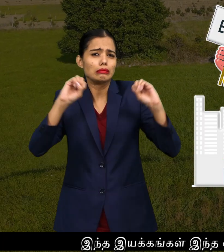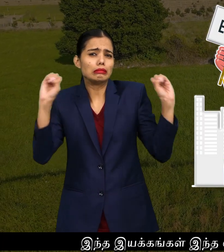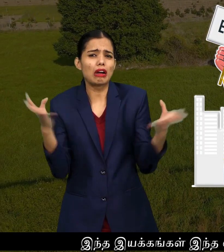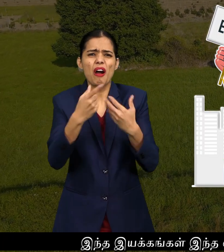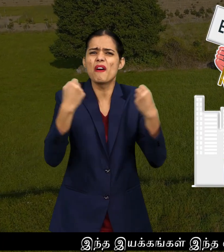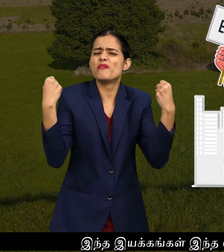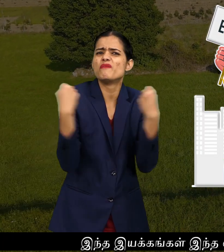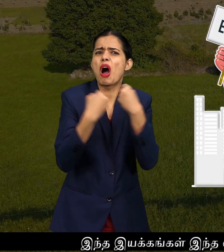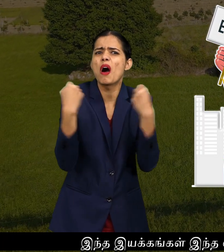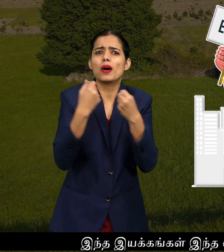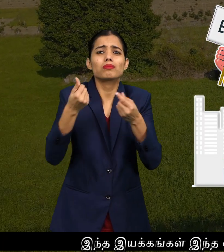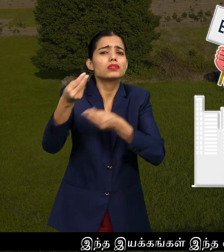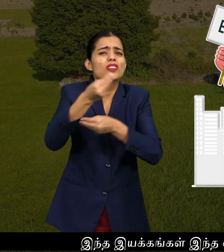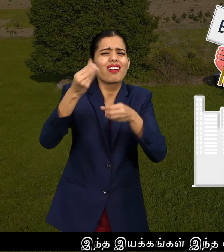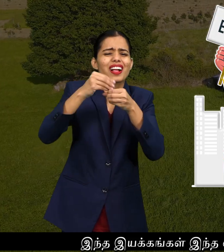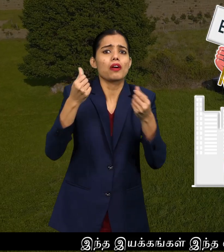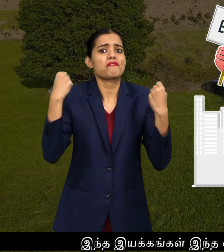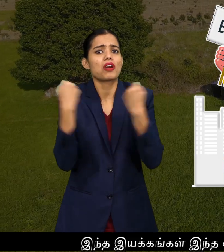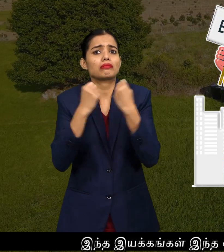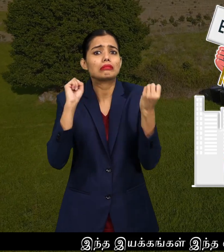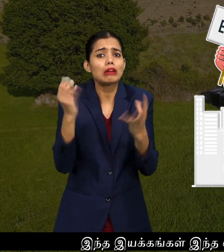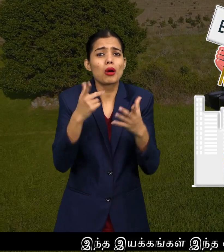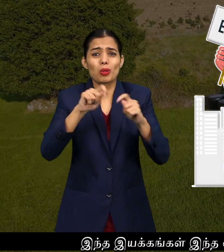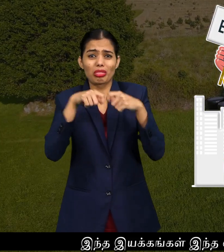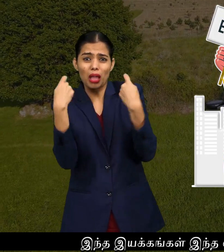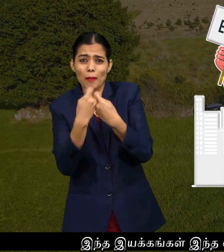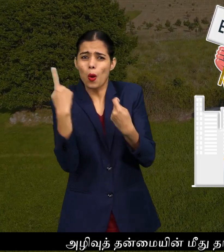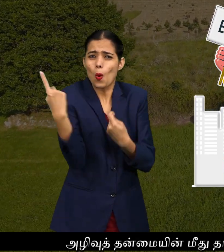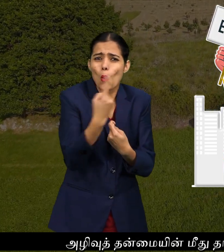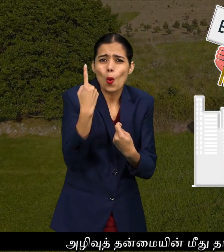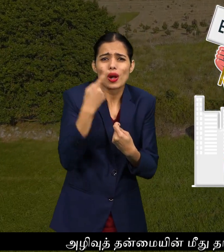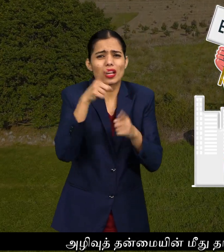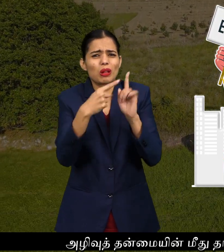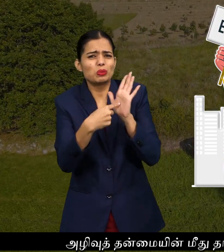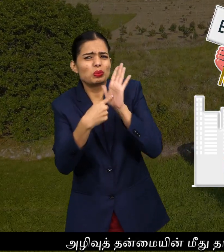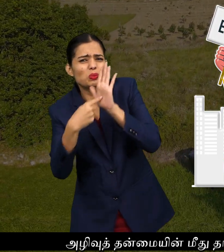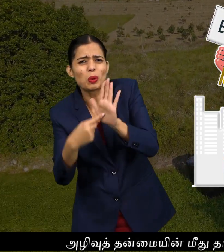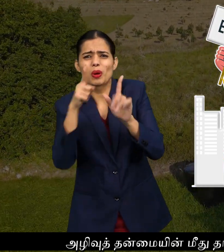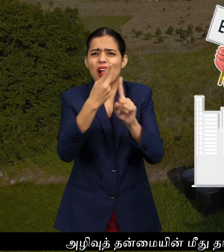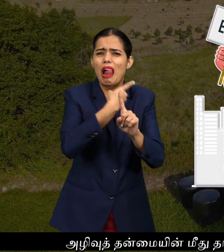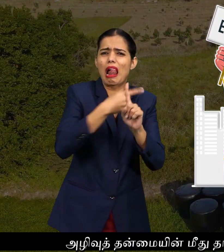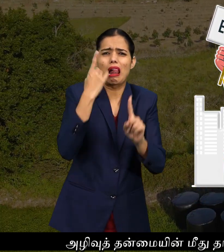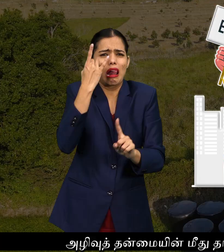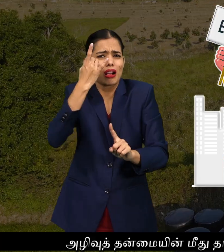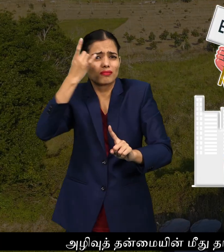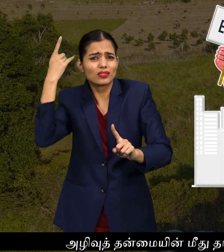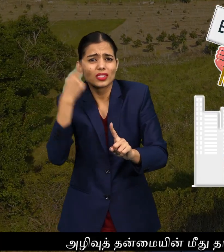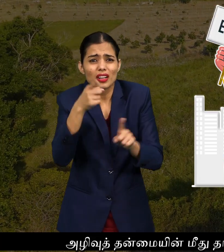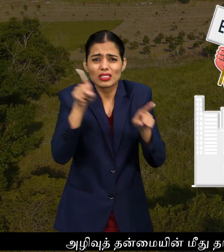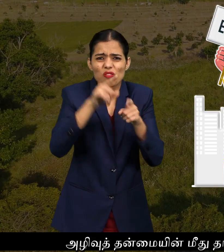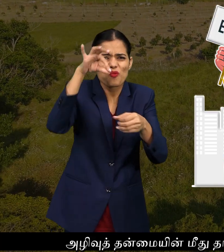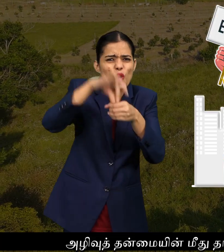இந்த இயக்கங்கள் இந்த வளர்ச்சி சக்திகளின் வன்முறை மற்றும் அழிவுத்தன்மையின் மீது தங்கள்